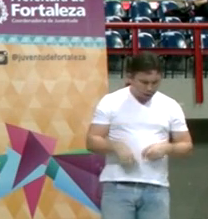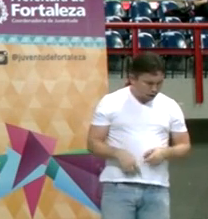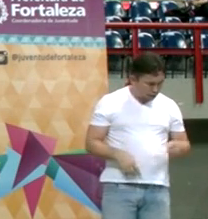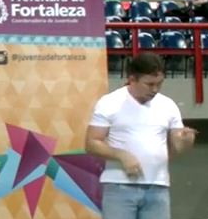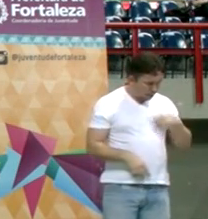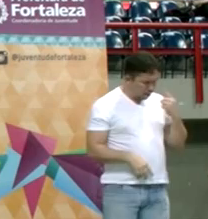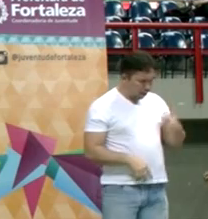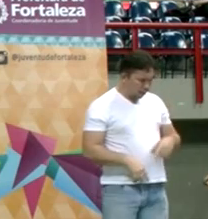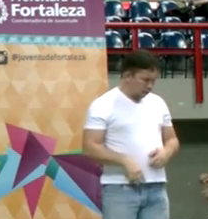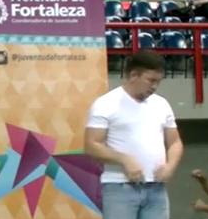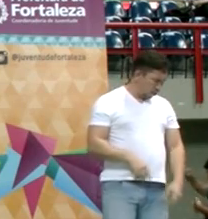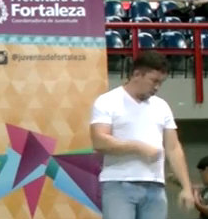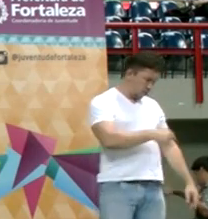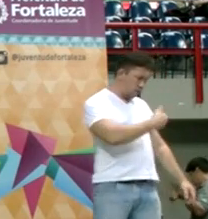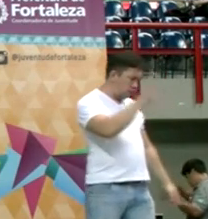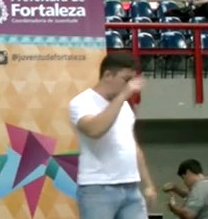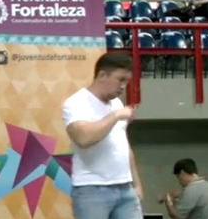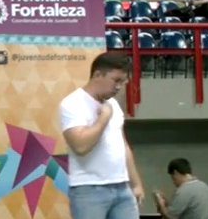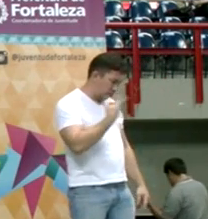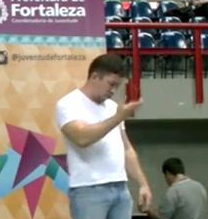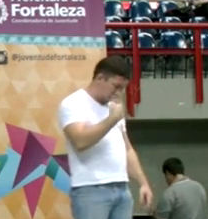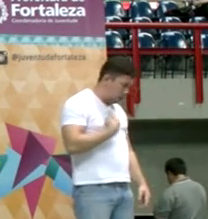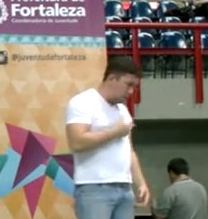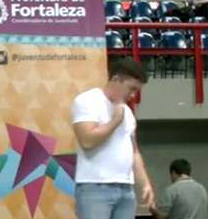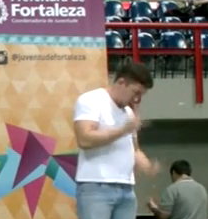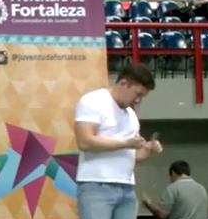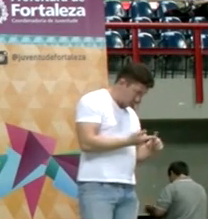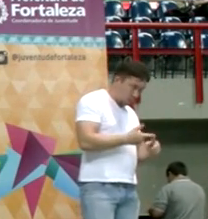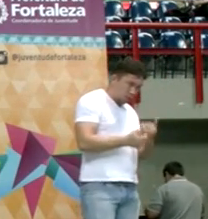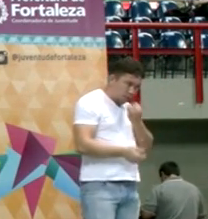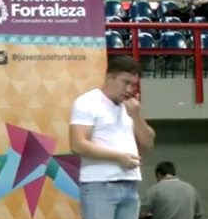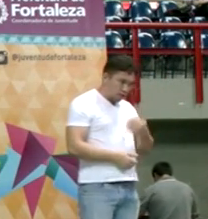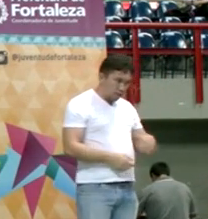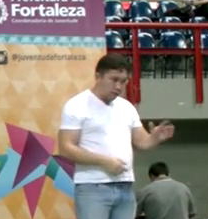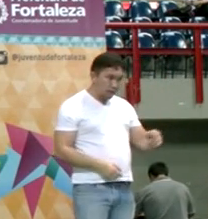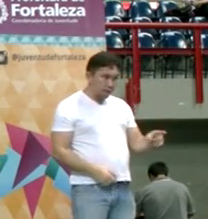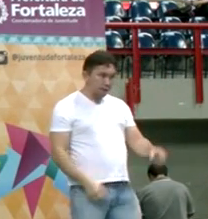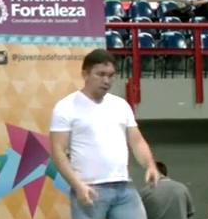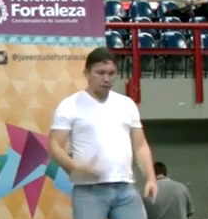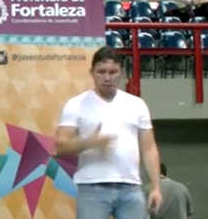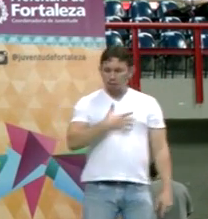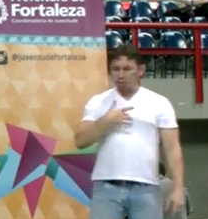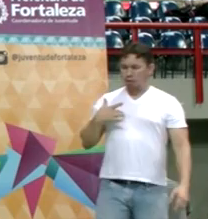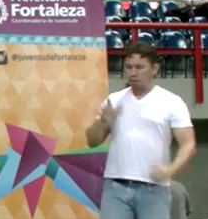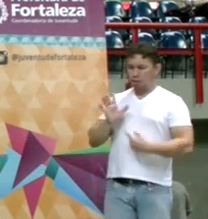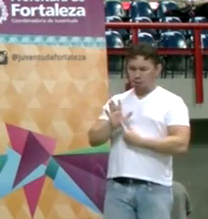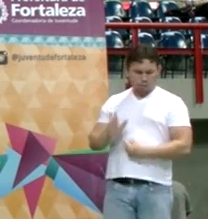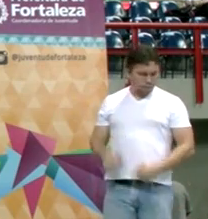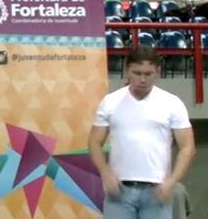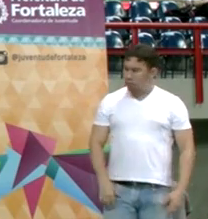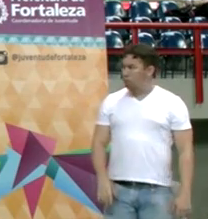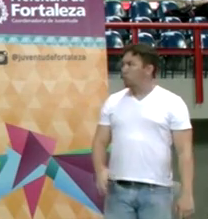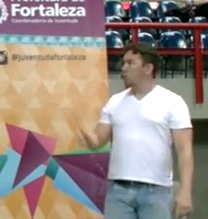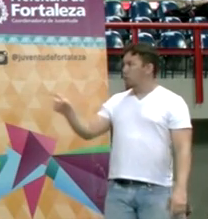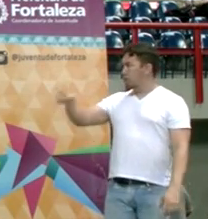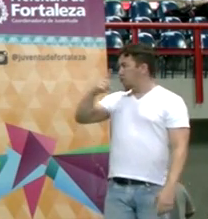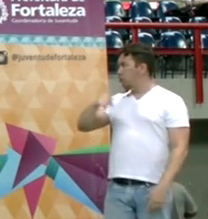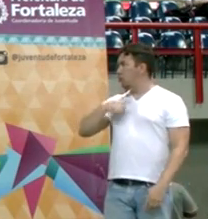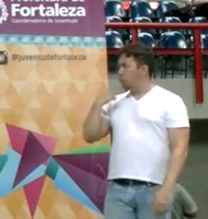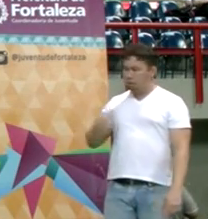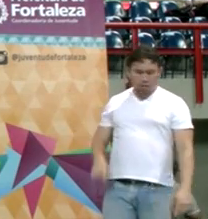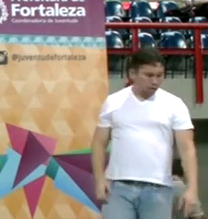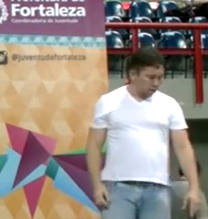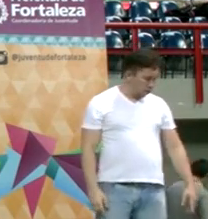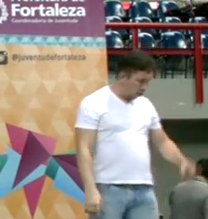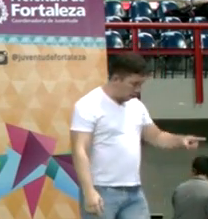tu. Tu já está morrendo, quer que eu morra também. Mas menino, mas se ele mostrasse que era uma pessoa saudável, se ele está dizendo que ele vai para a guerra, você vai